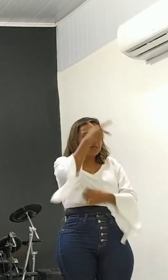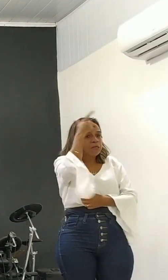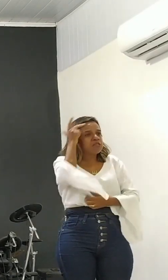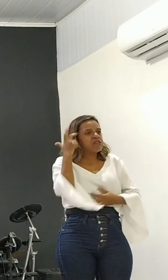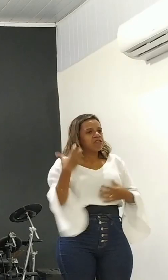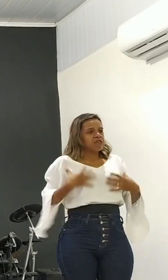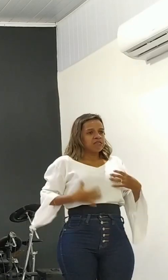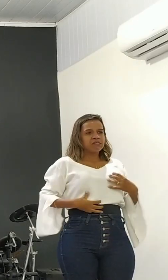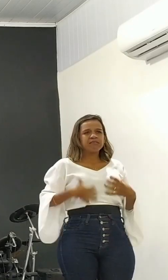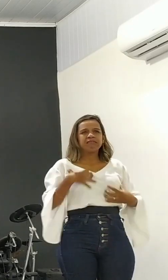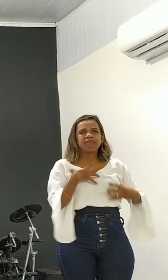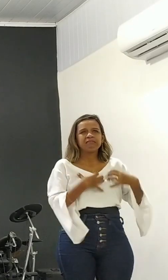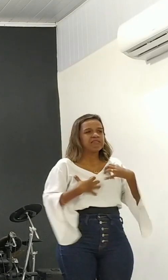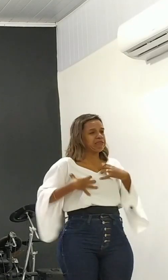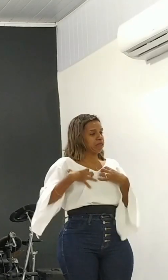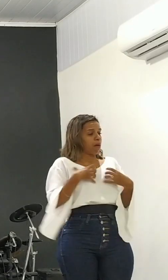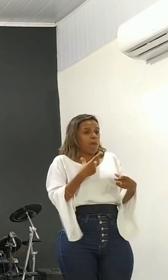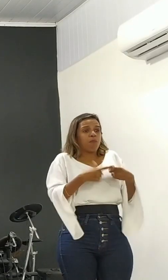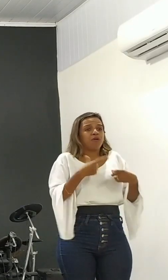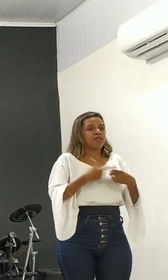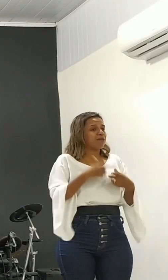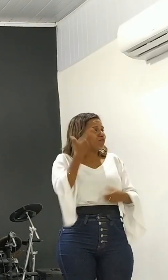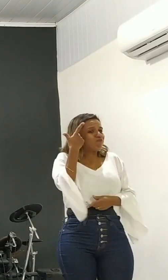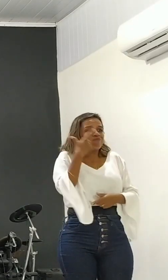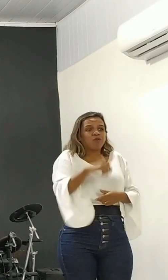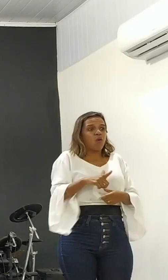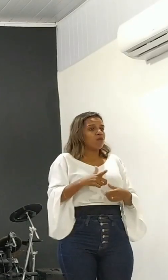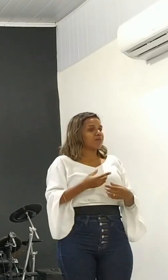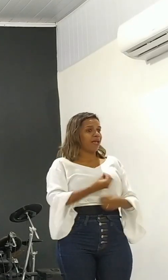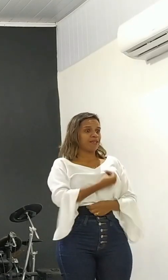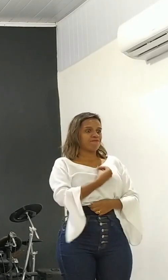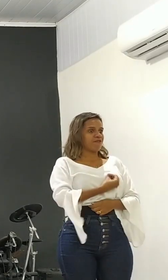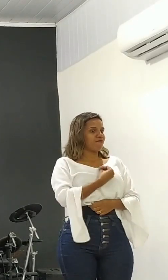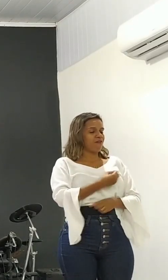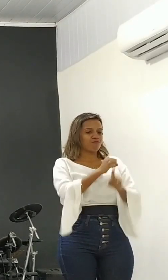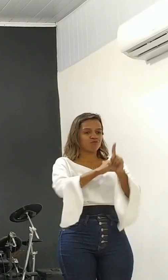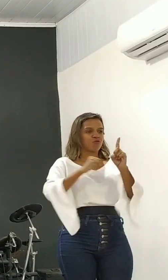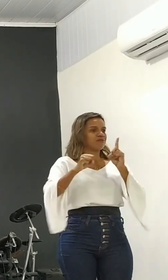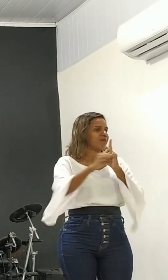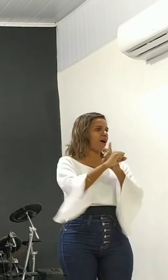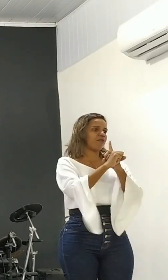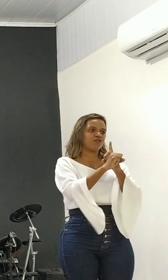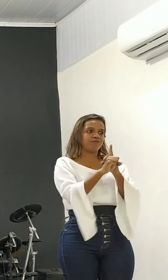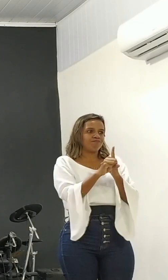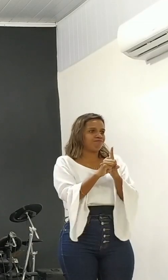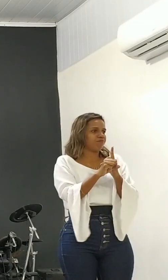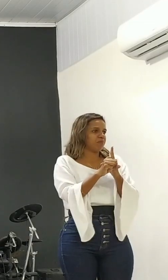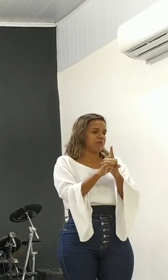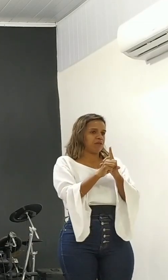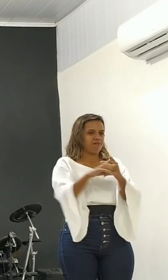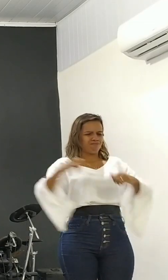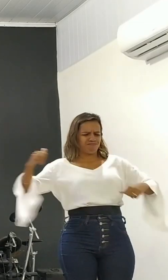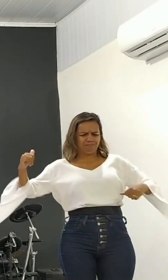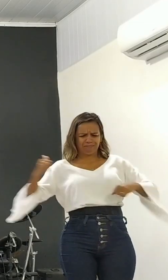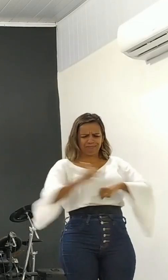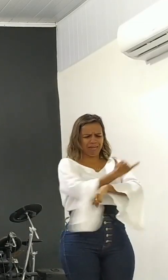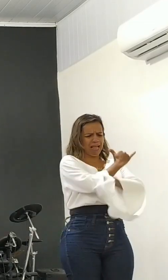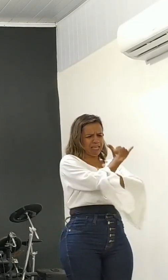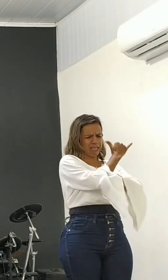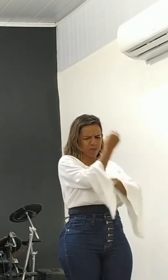estão frustradas, porque não conseguem mais viver em sociedade, se frustraram, foram traídos,